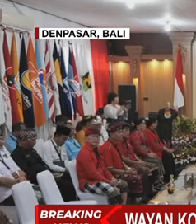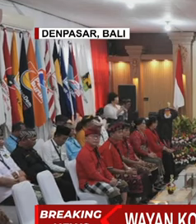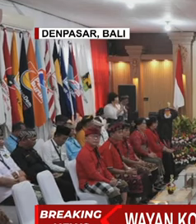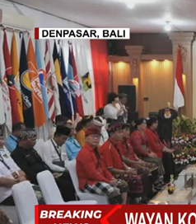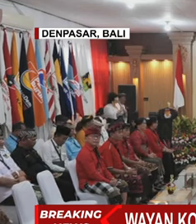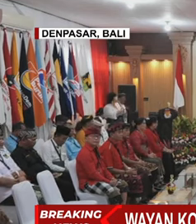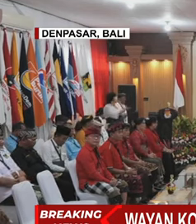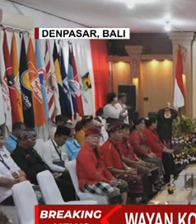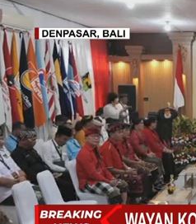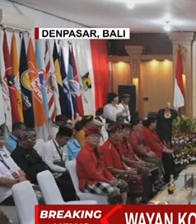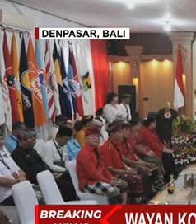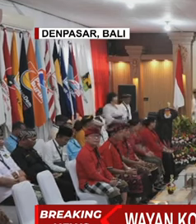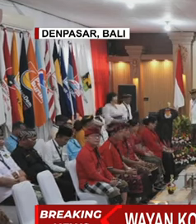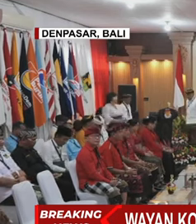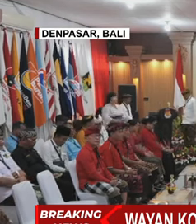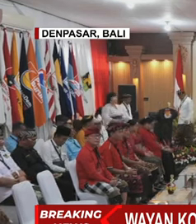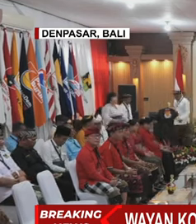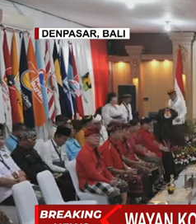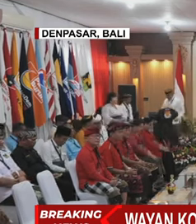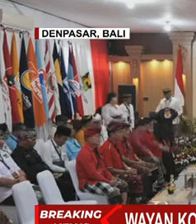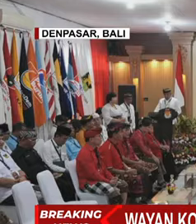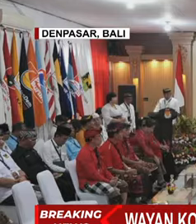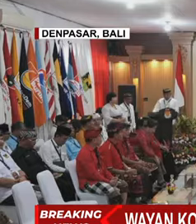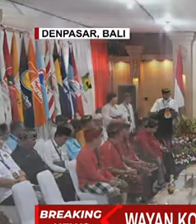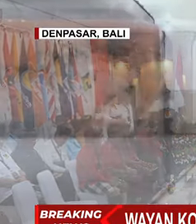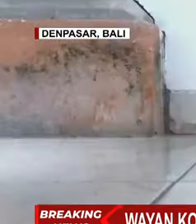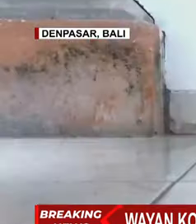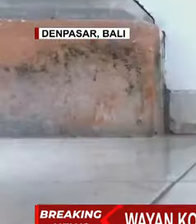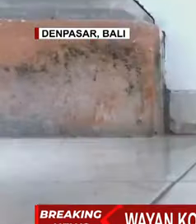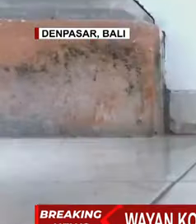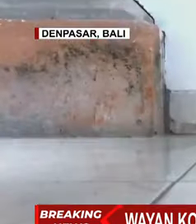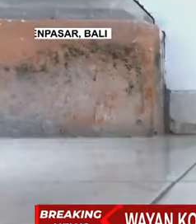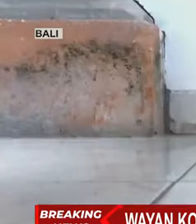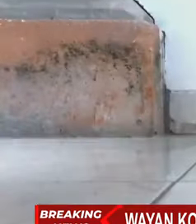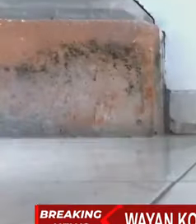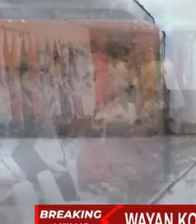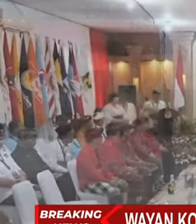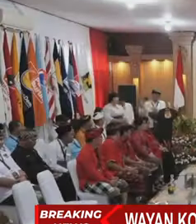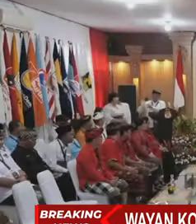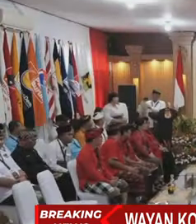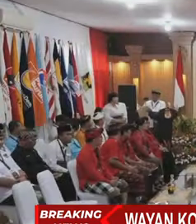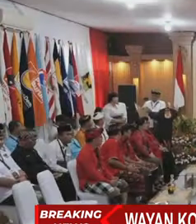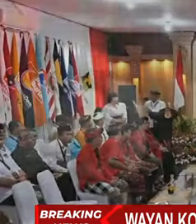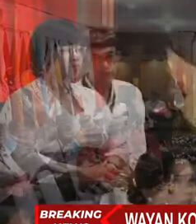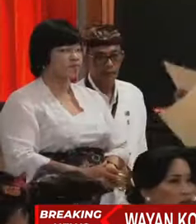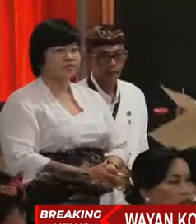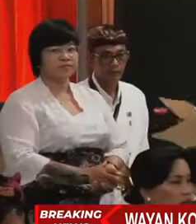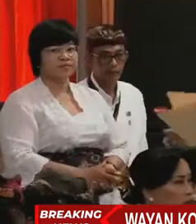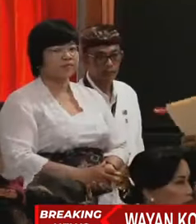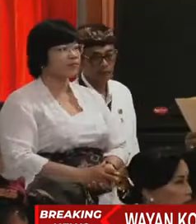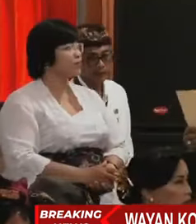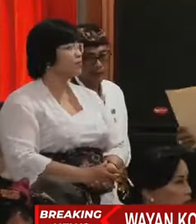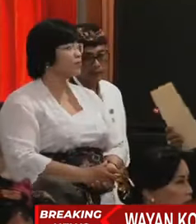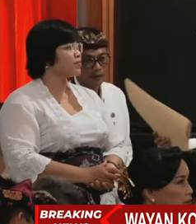ee kita tanya kepada publik Apakah ada partai politikur yang anda merasa dekat dengannya ini disebut sebagai partti ID